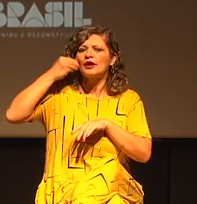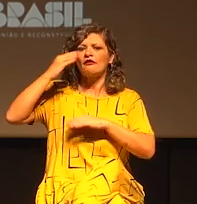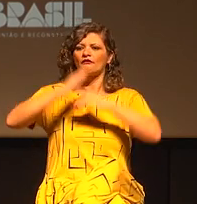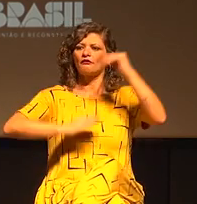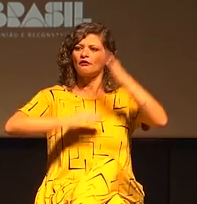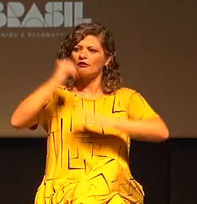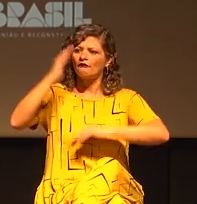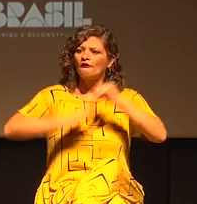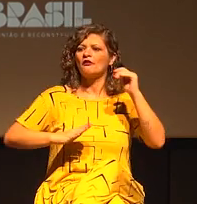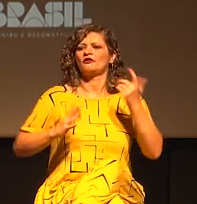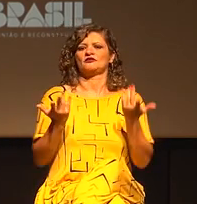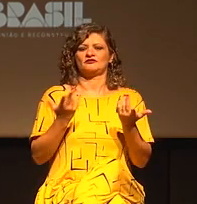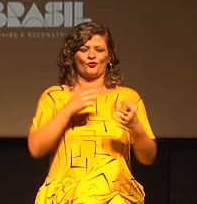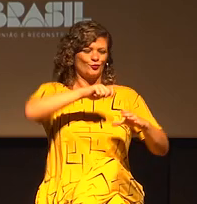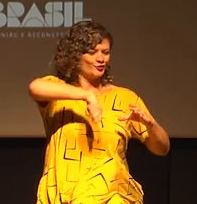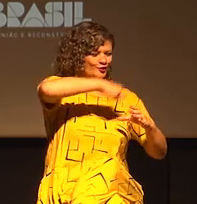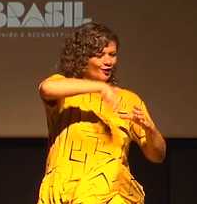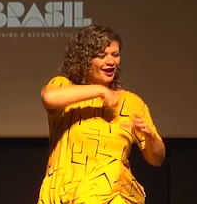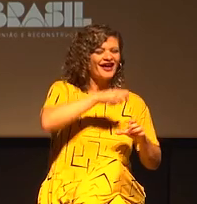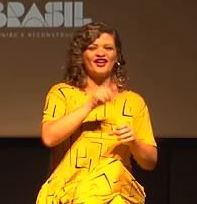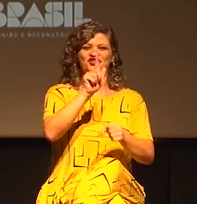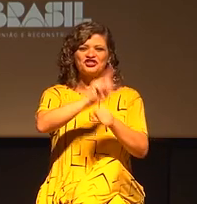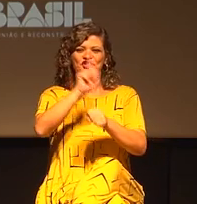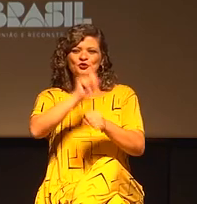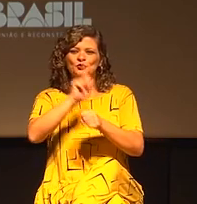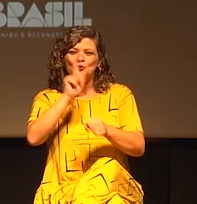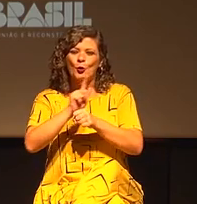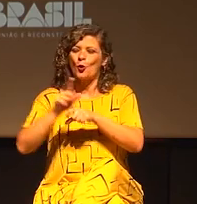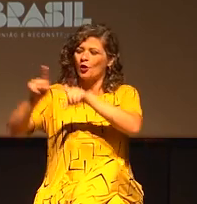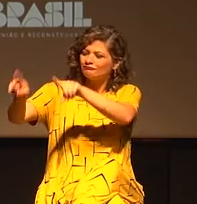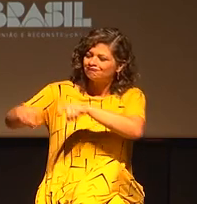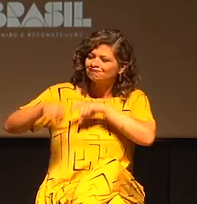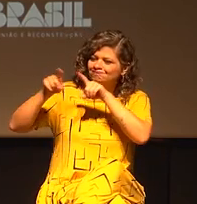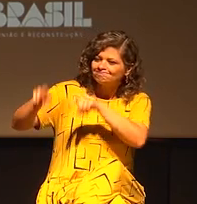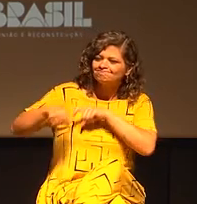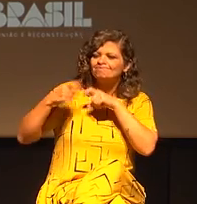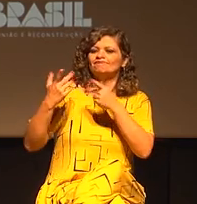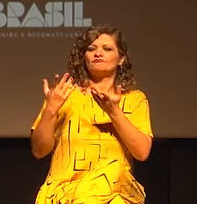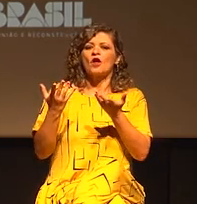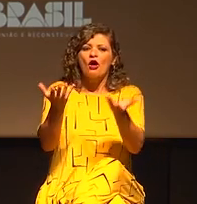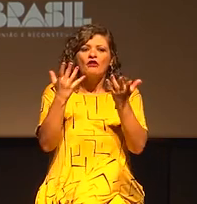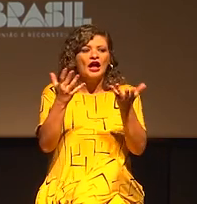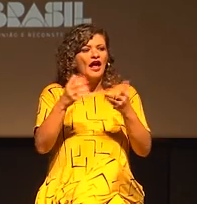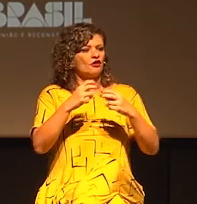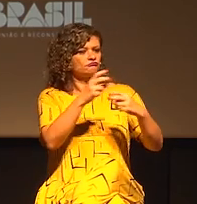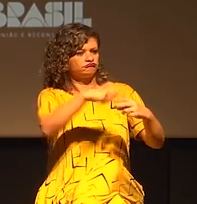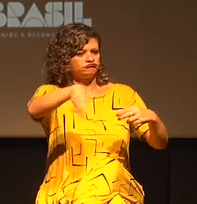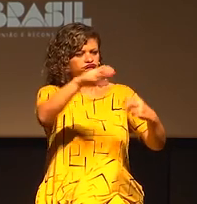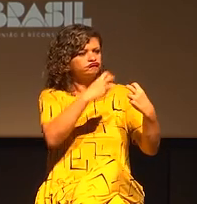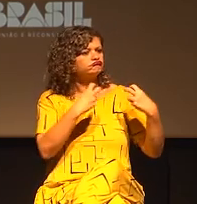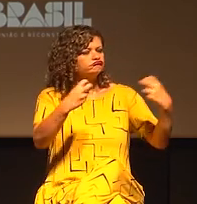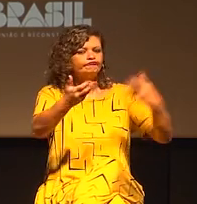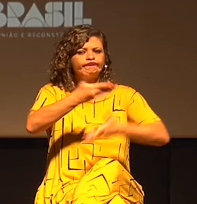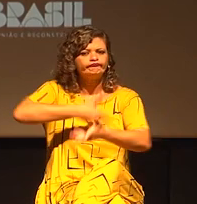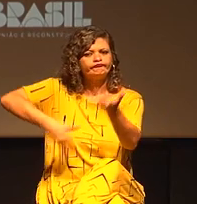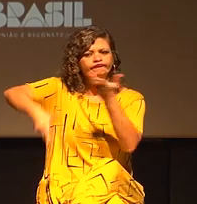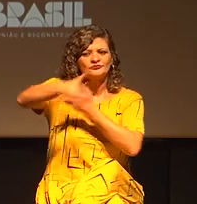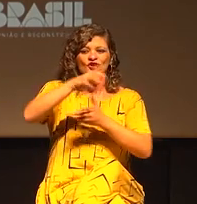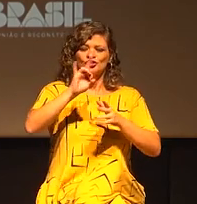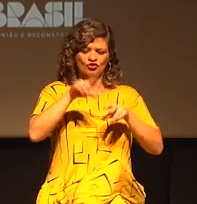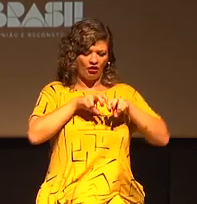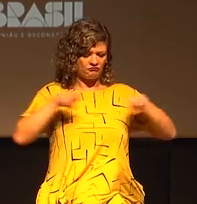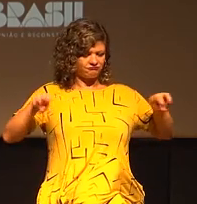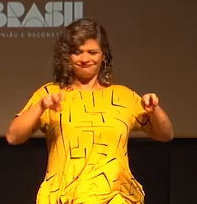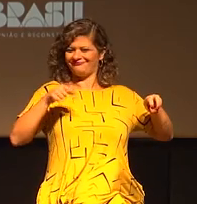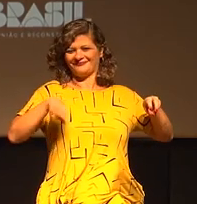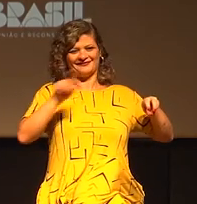gestoras com as agrônomas com né trazer essa esse debate também pro público que eu quero trazer muito essa conversa né não é só nós